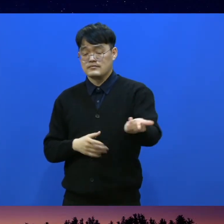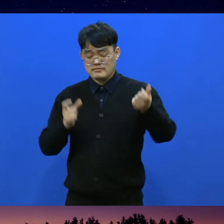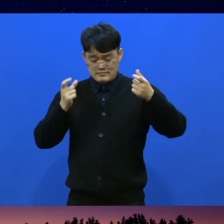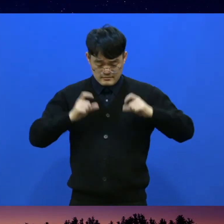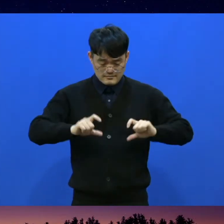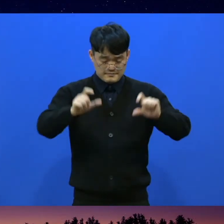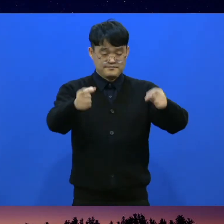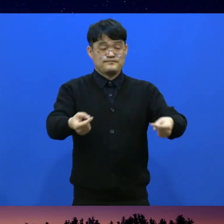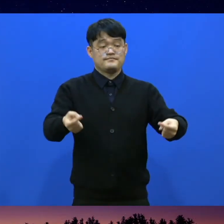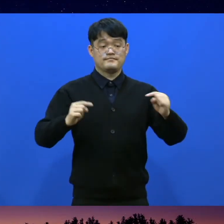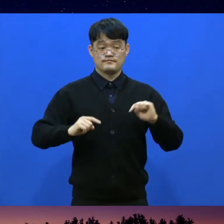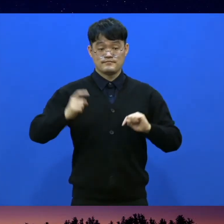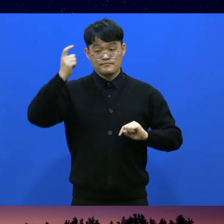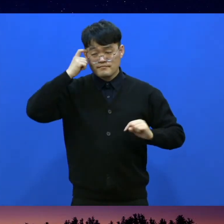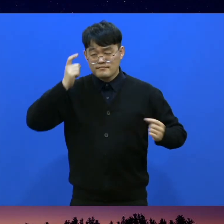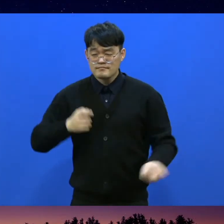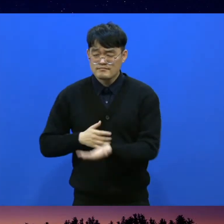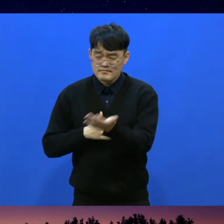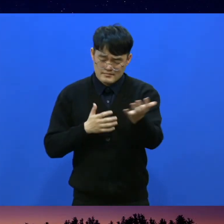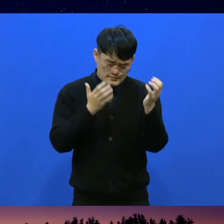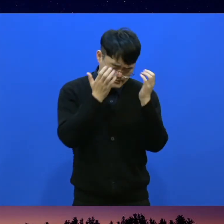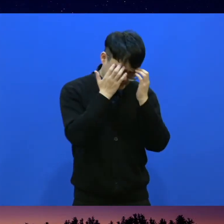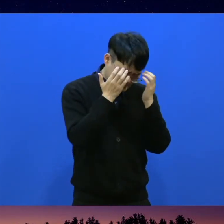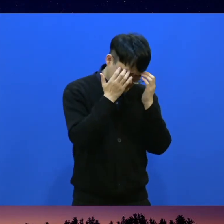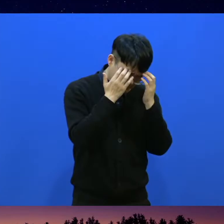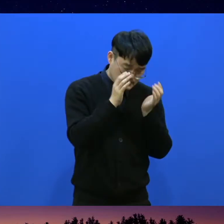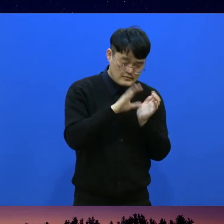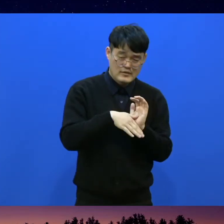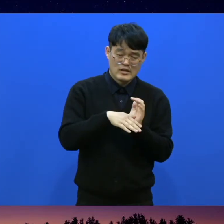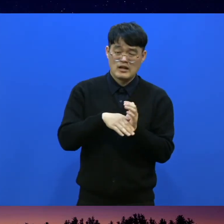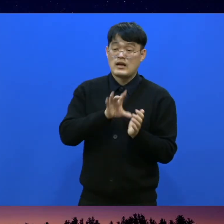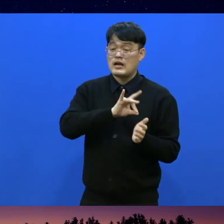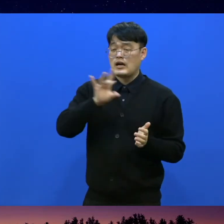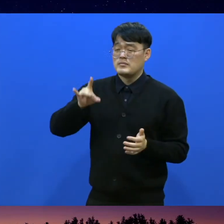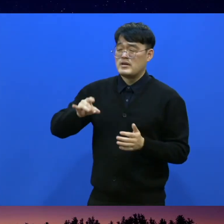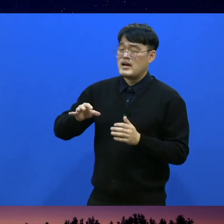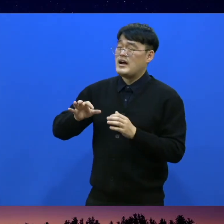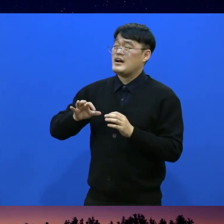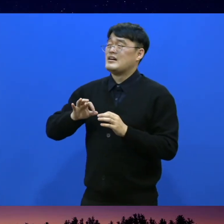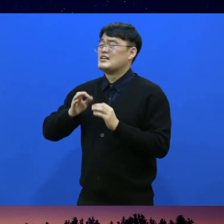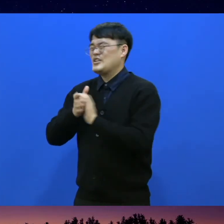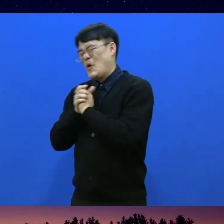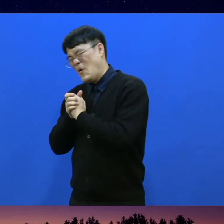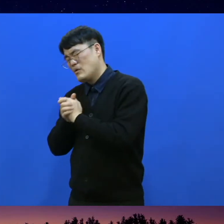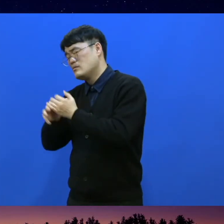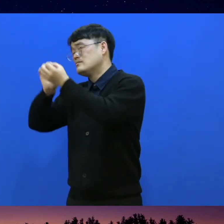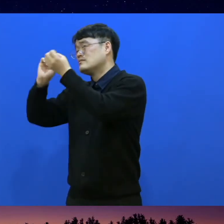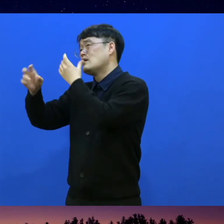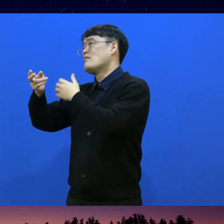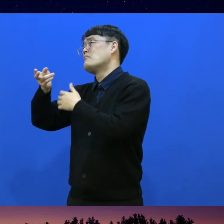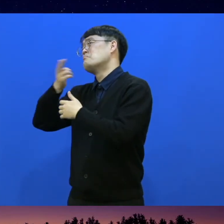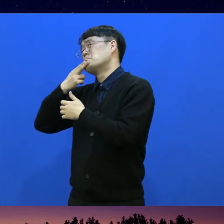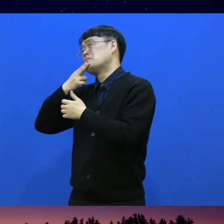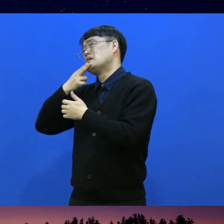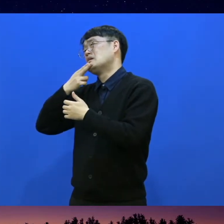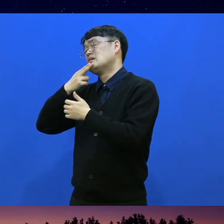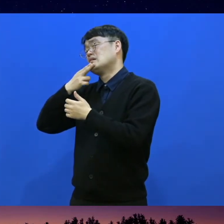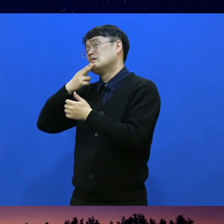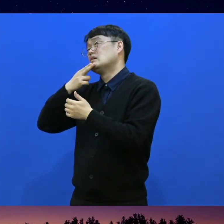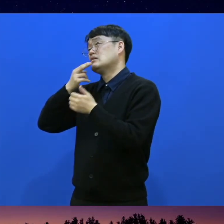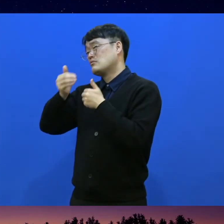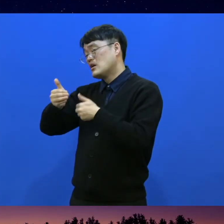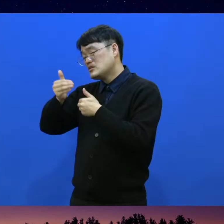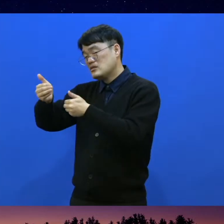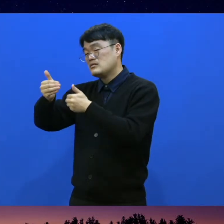여러분의 고난 속에서 때로는 불러도 응답하지 않는 그 하나님과의 관계 속에 격돌을 지니지만 그 긴긴